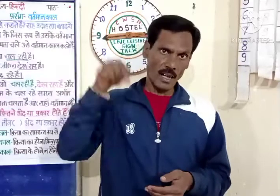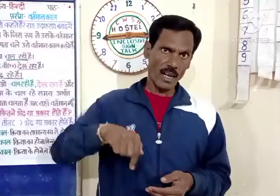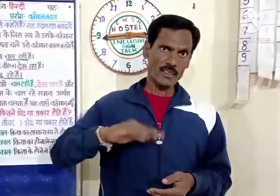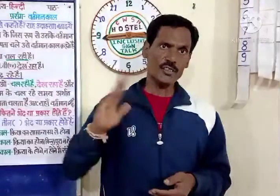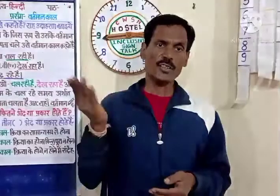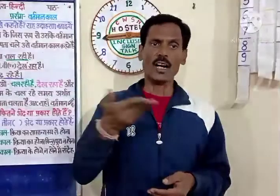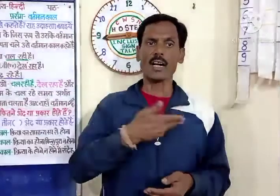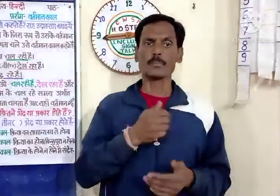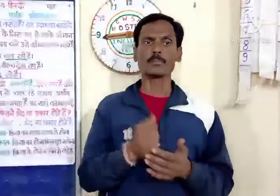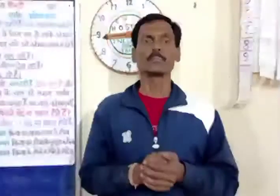आज हम